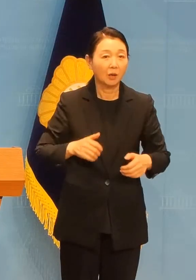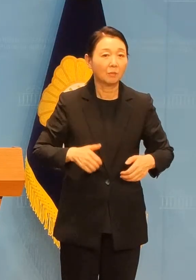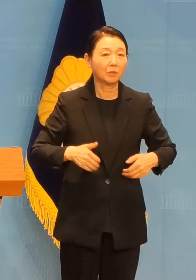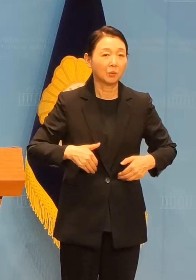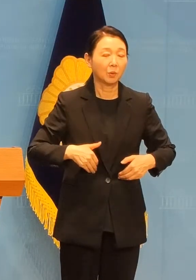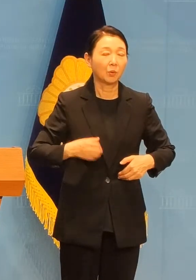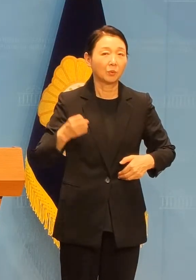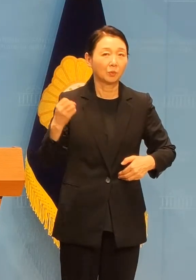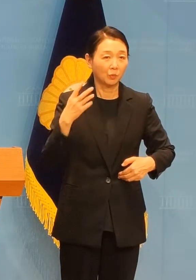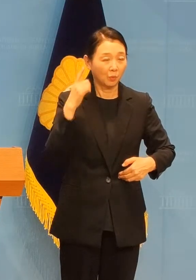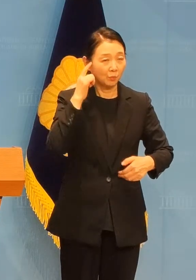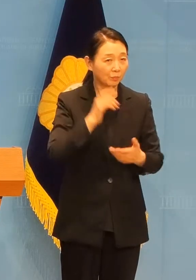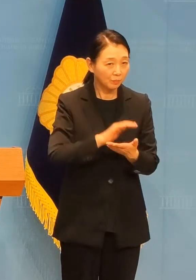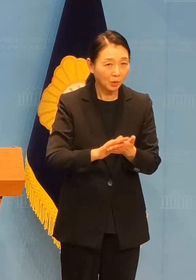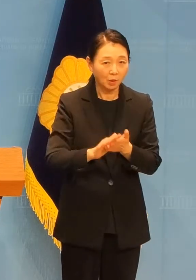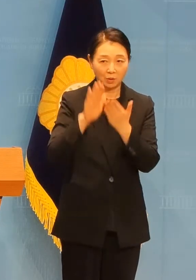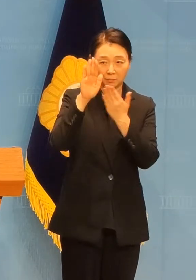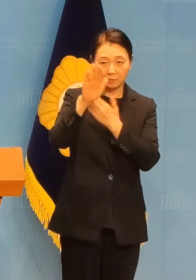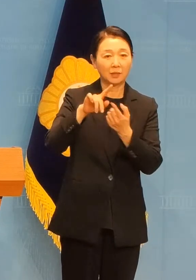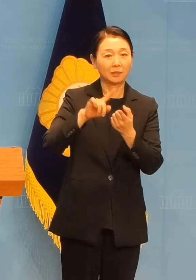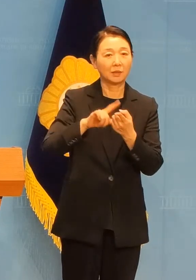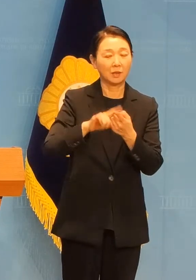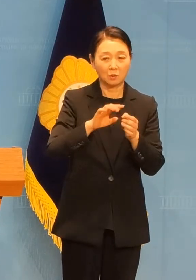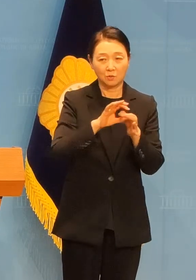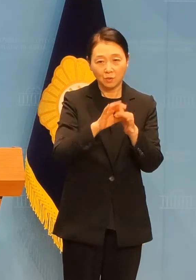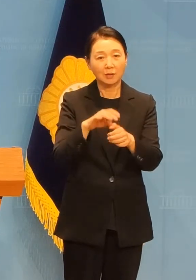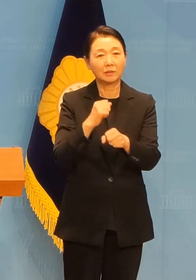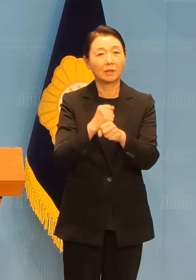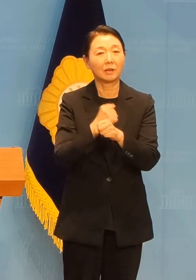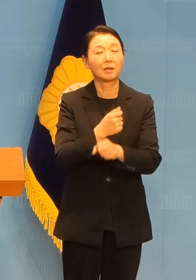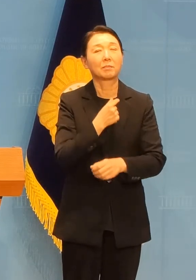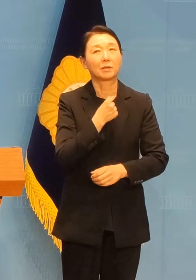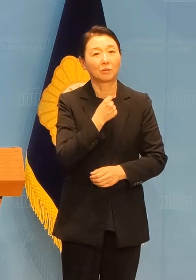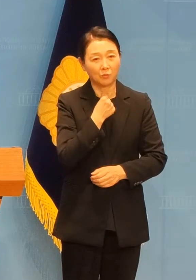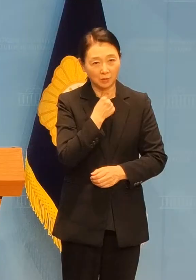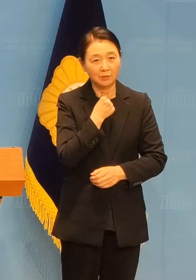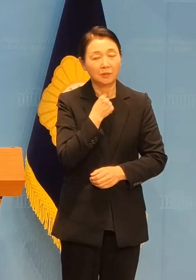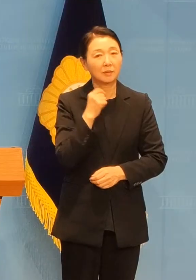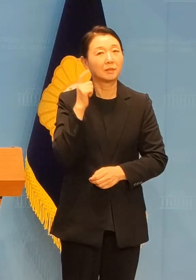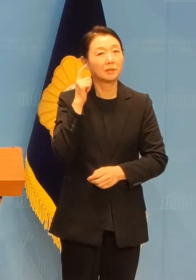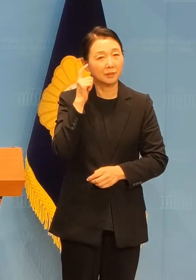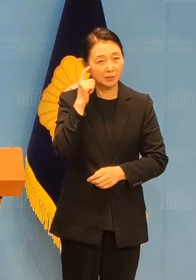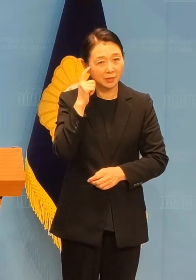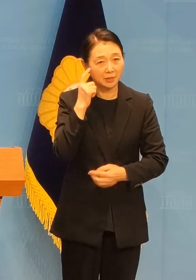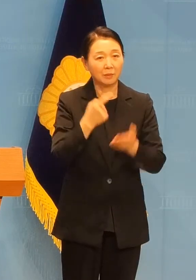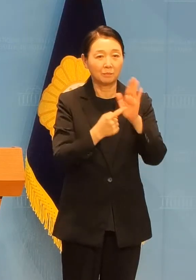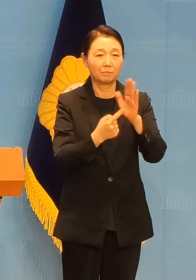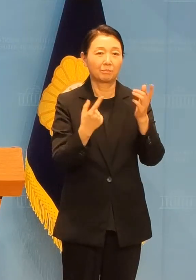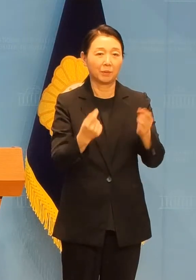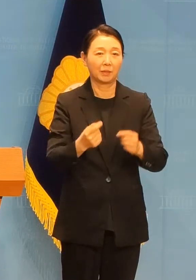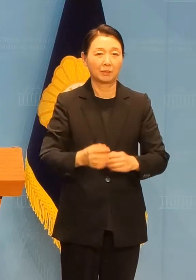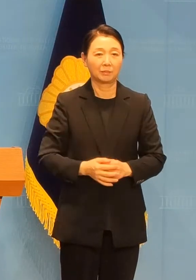위에서 평화롭고 미래지향적인 관계로 나아가야겠다라고 하는 의지의 표현입니다.